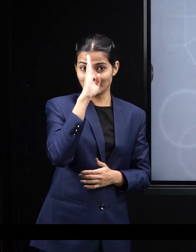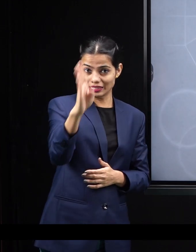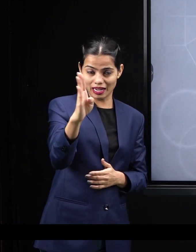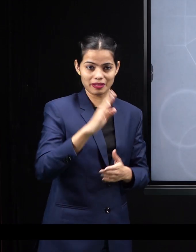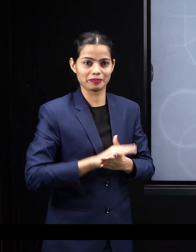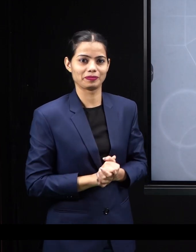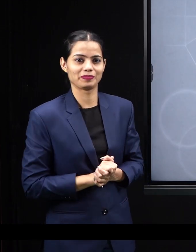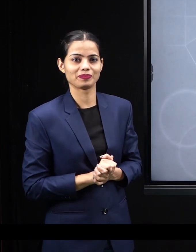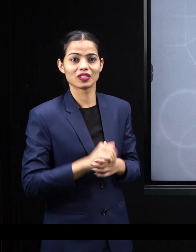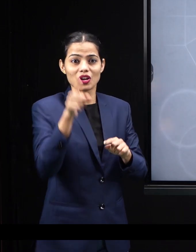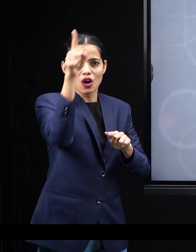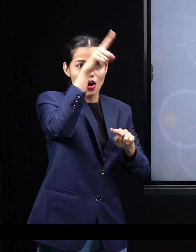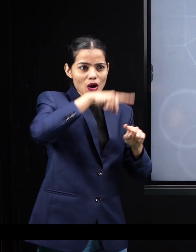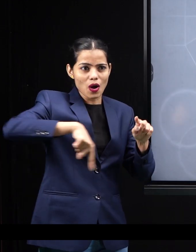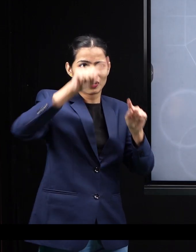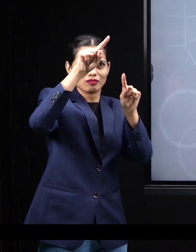விட்டம், நாண்,